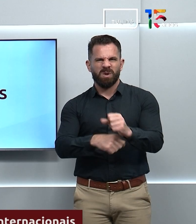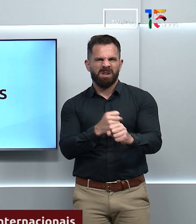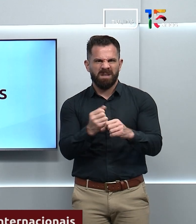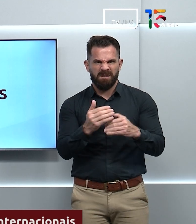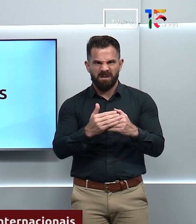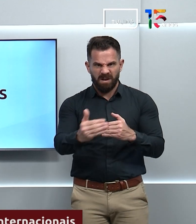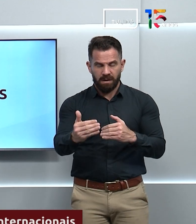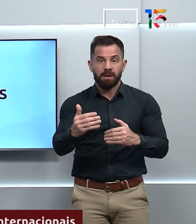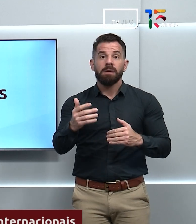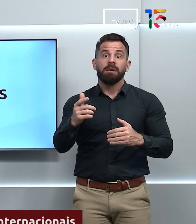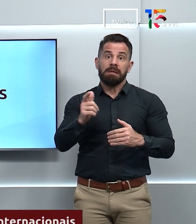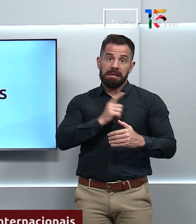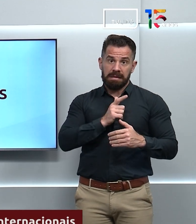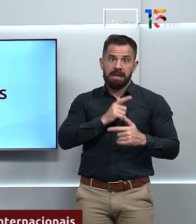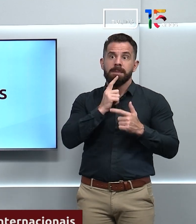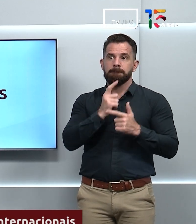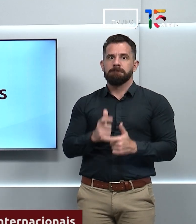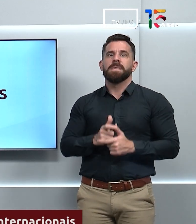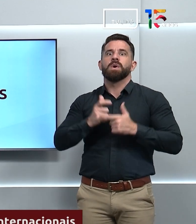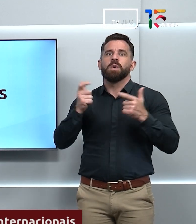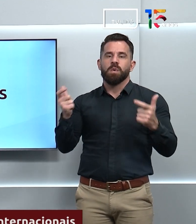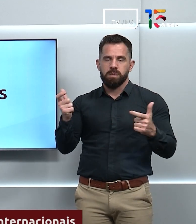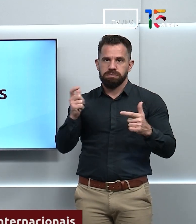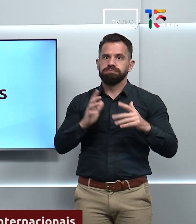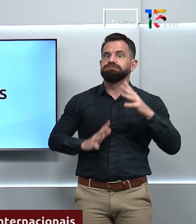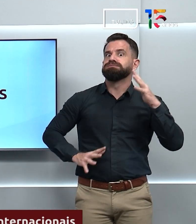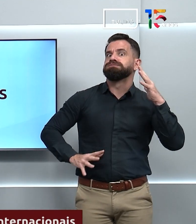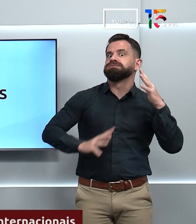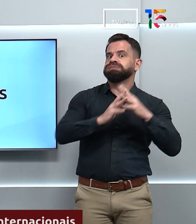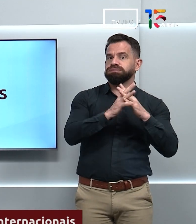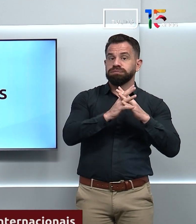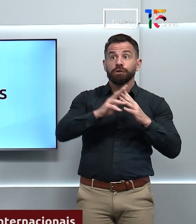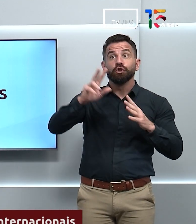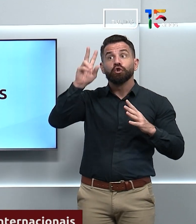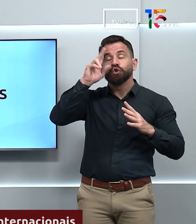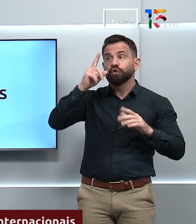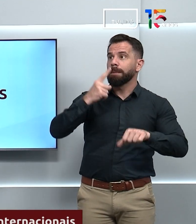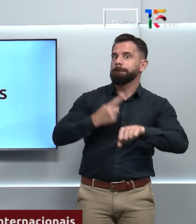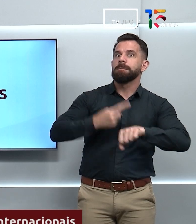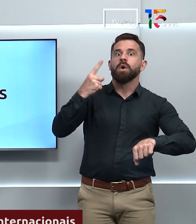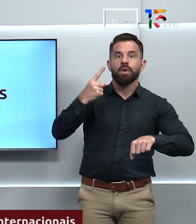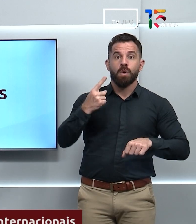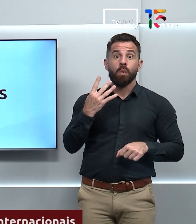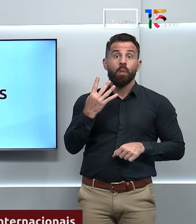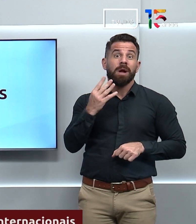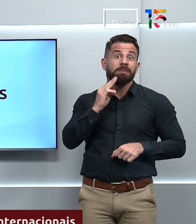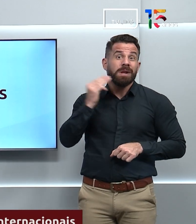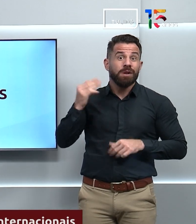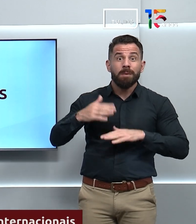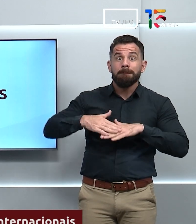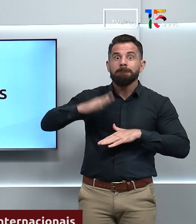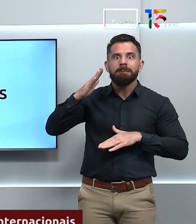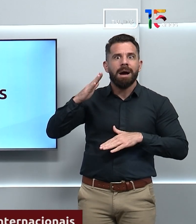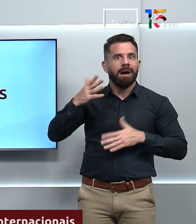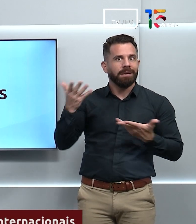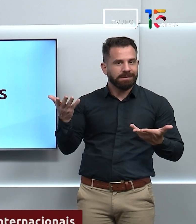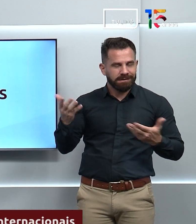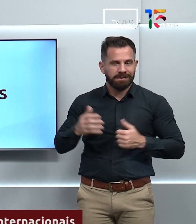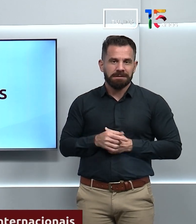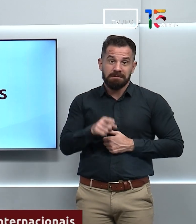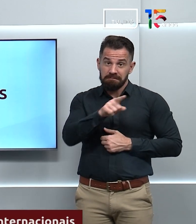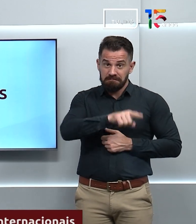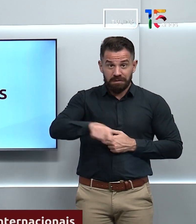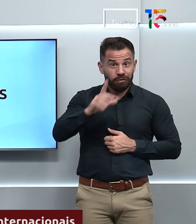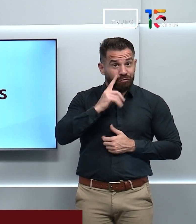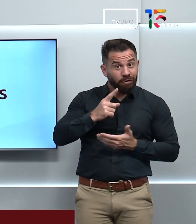de assentos deve sofrer um aumento histórico, com mais de 4 milhões de novas vagas. E você aí,